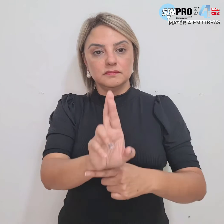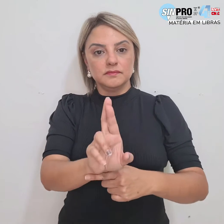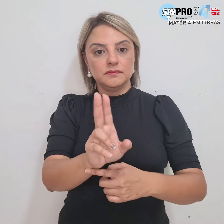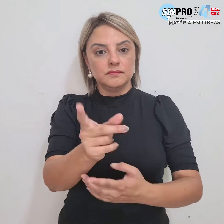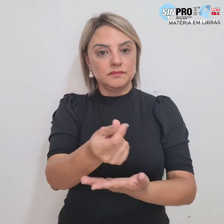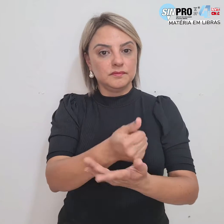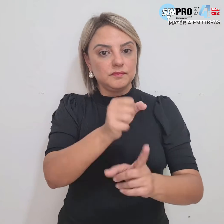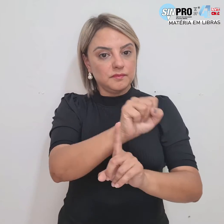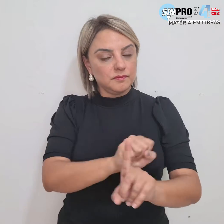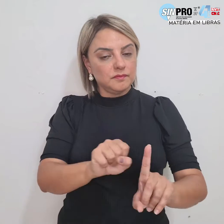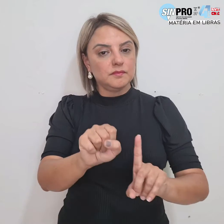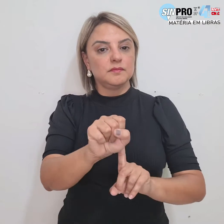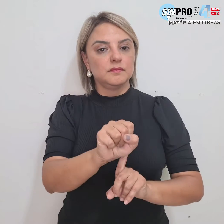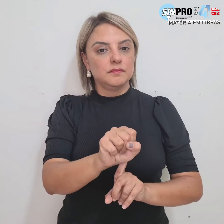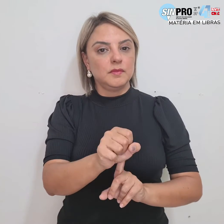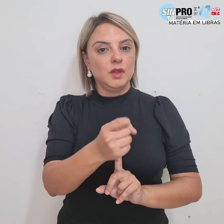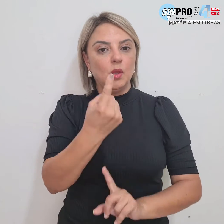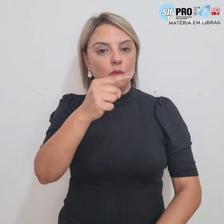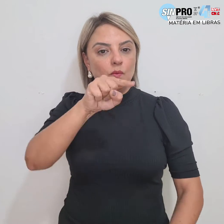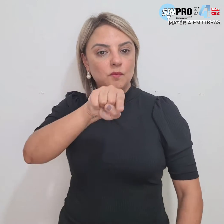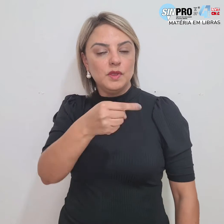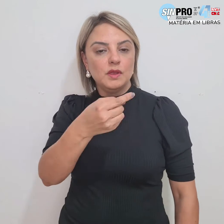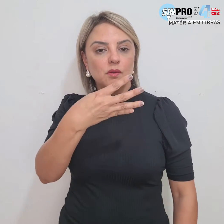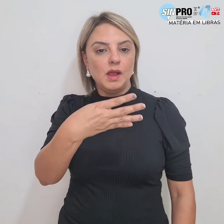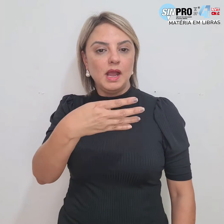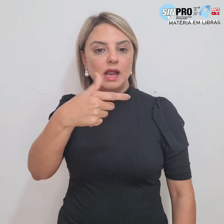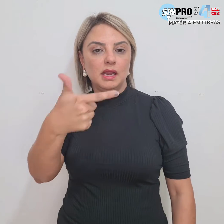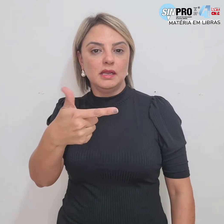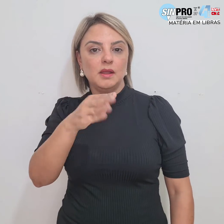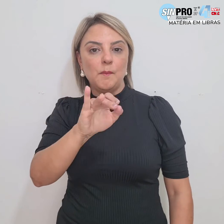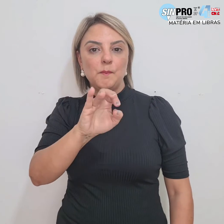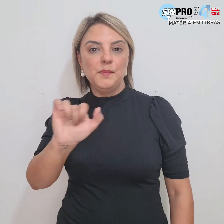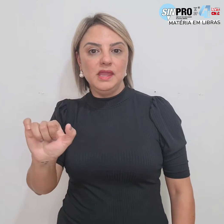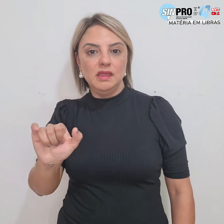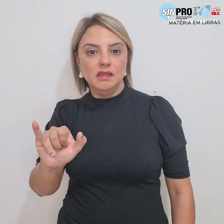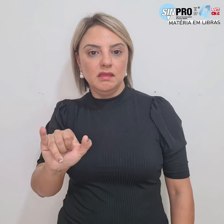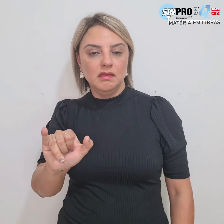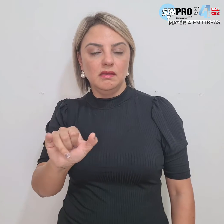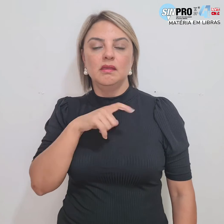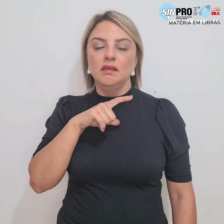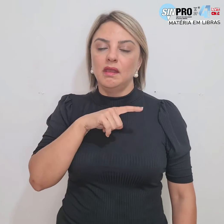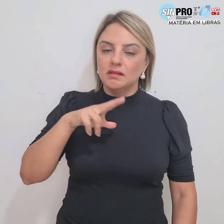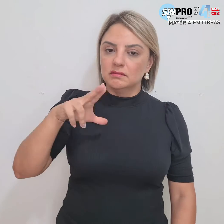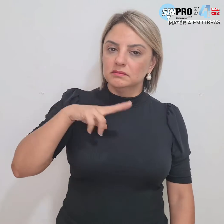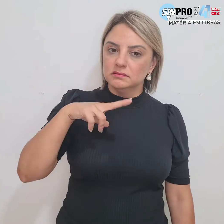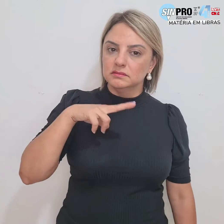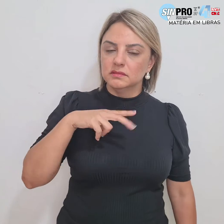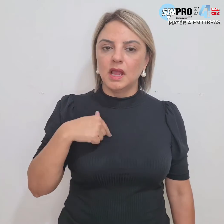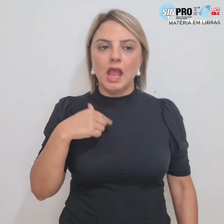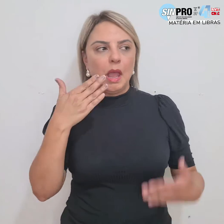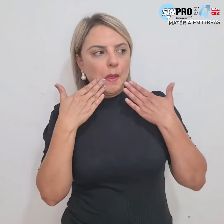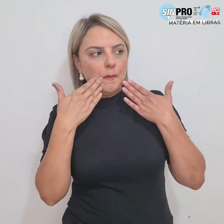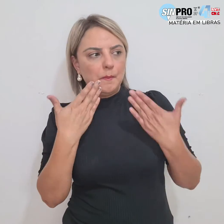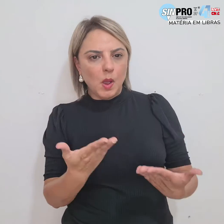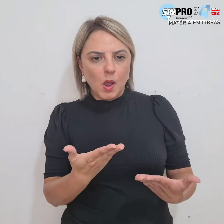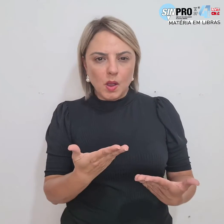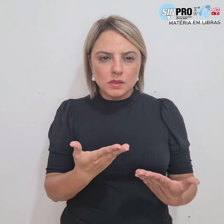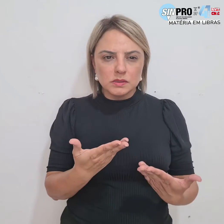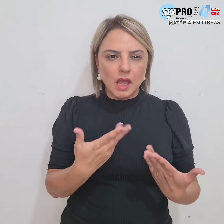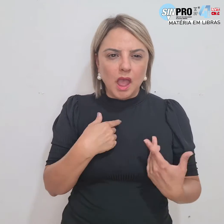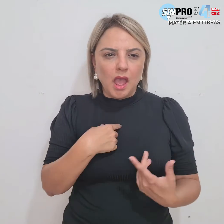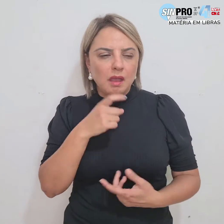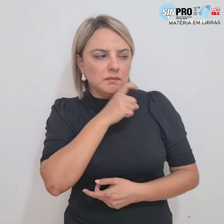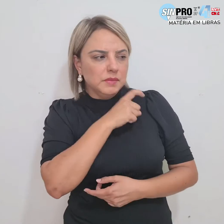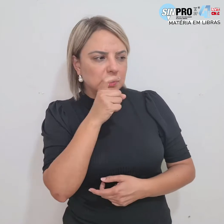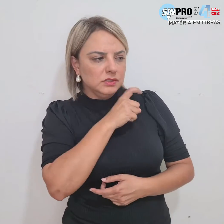representativas do capital social por R 1,42 bilhão. Essa privatização mostra a